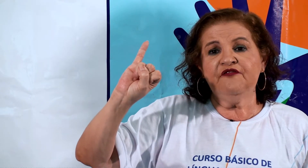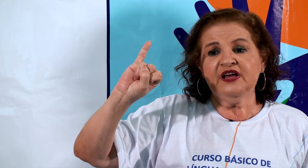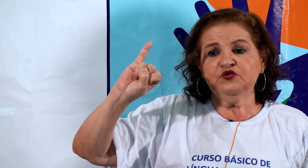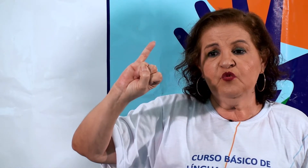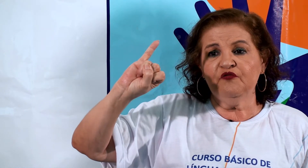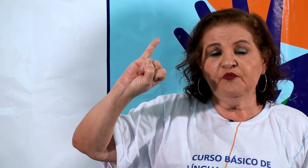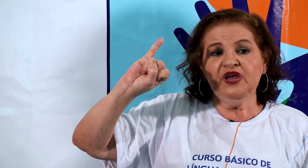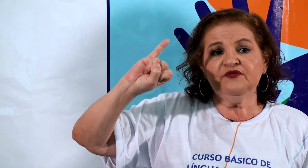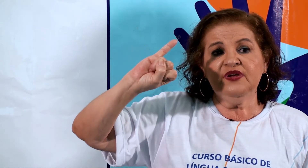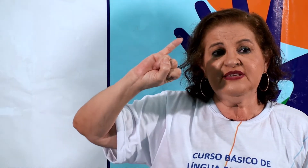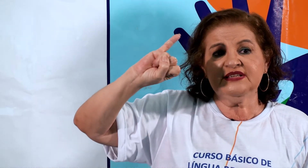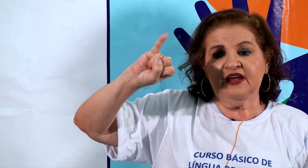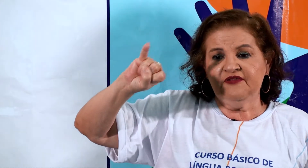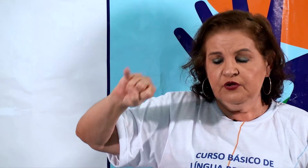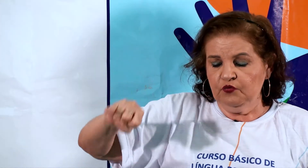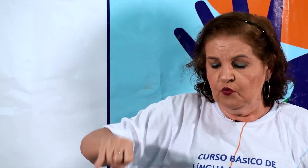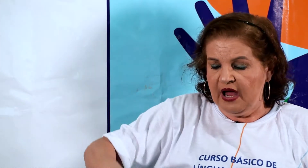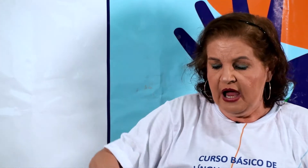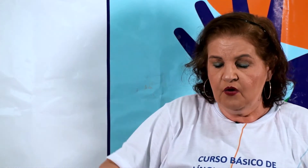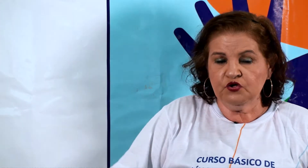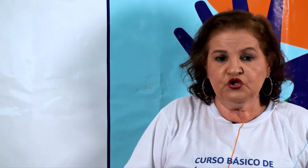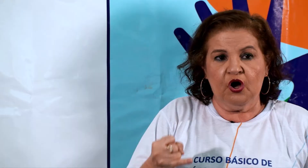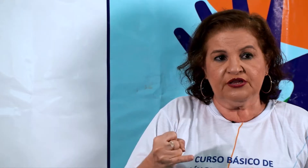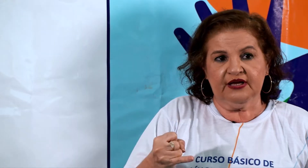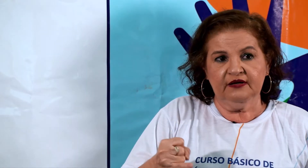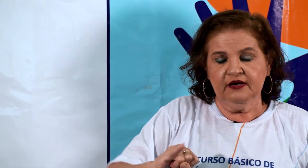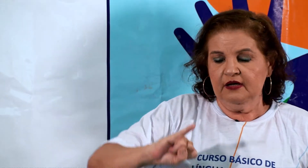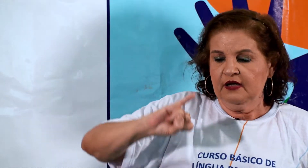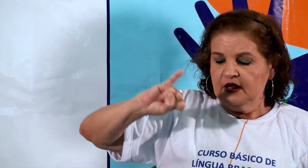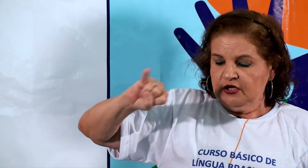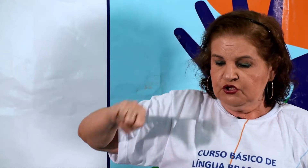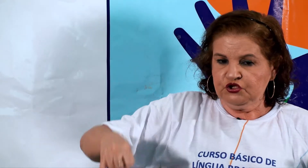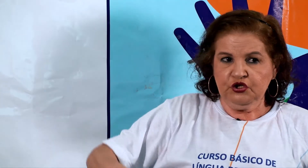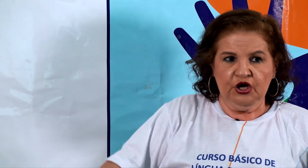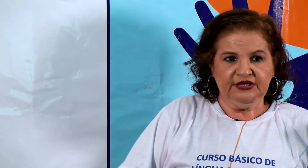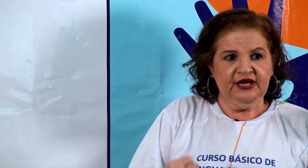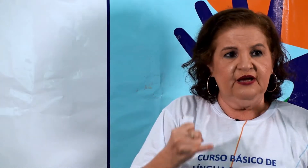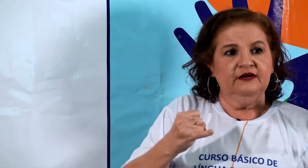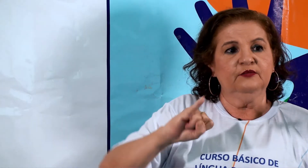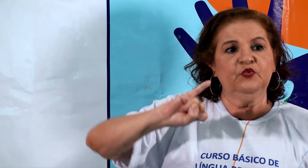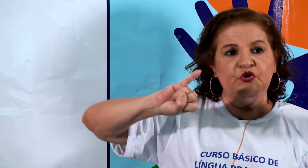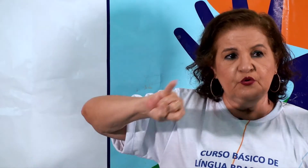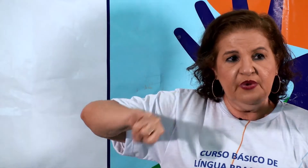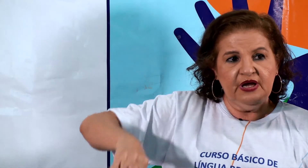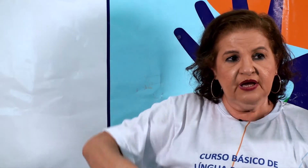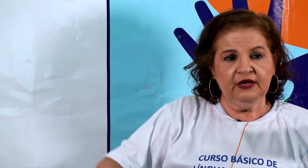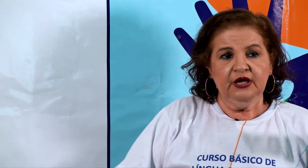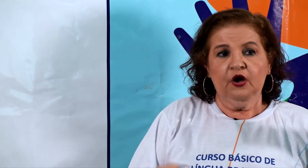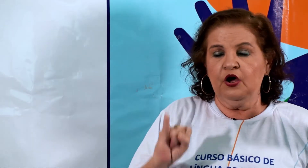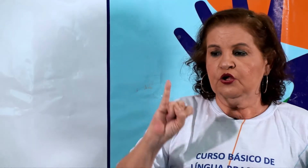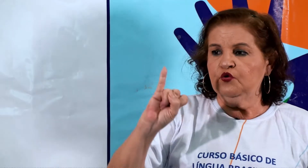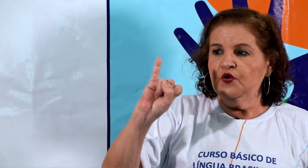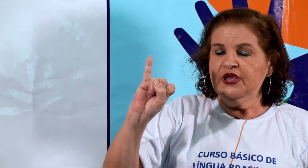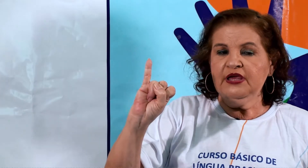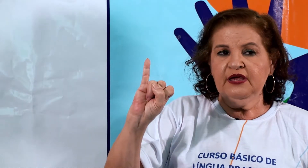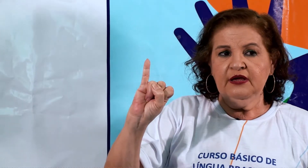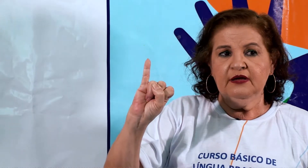faço um movimento escrevendo do A o J. Não. J. Muito bem. Olha, do I,